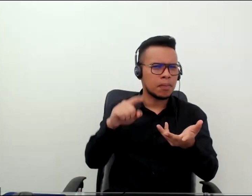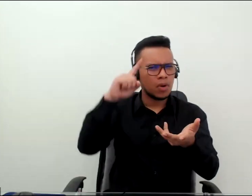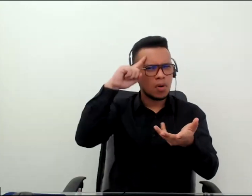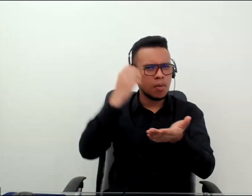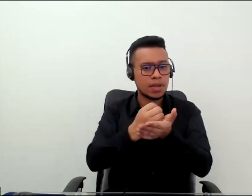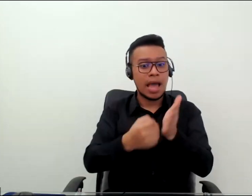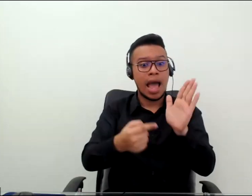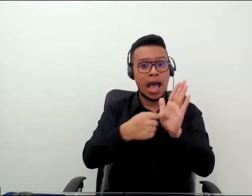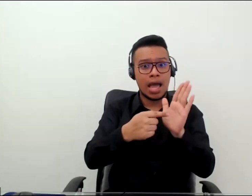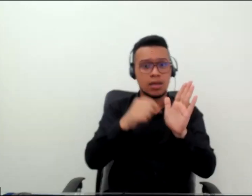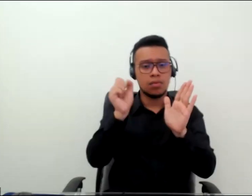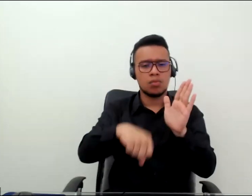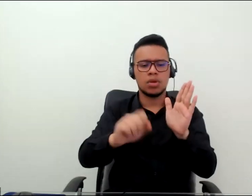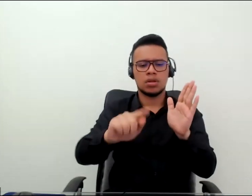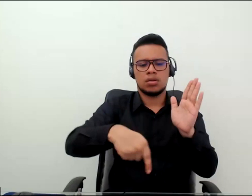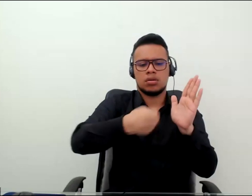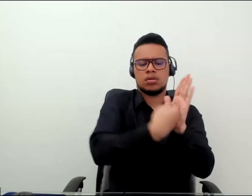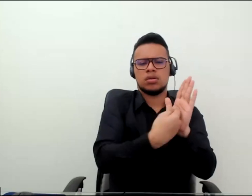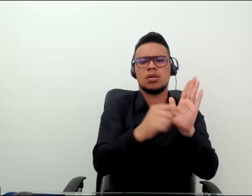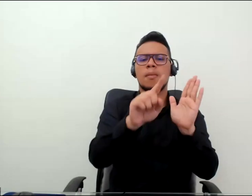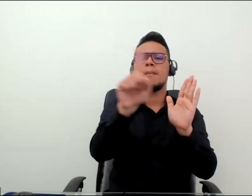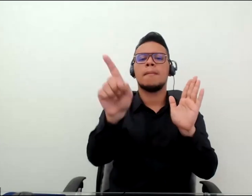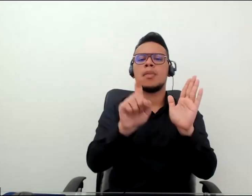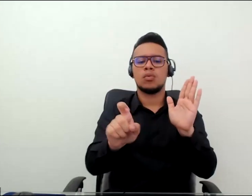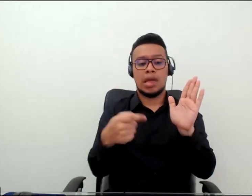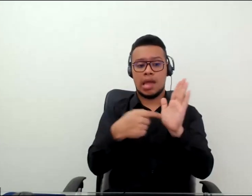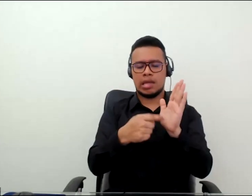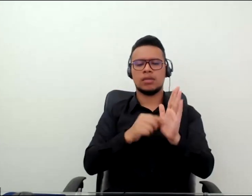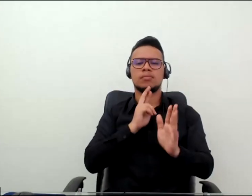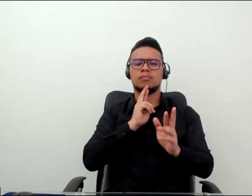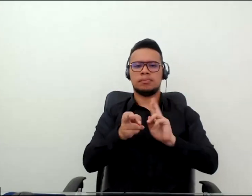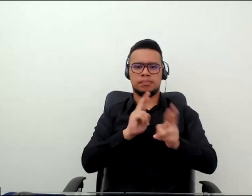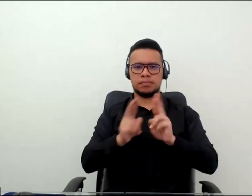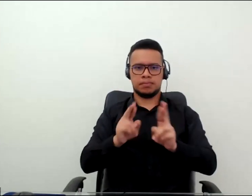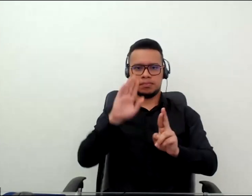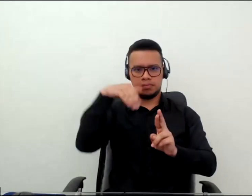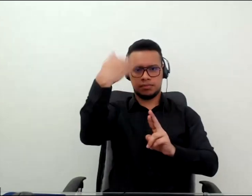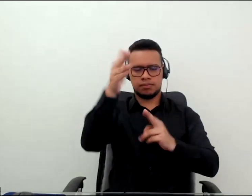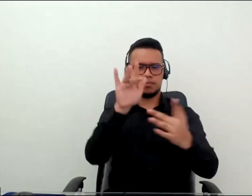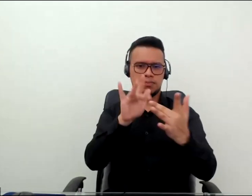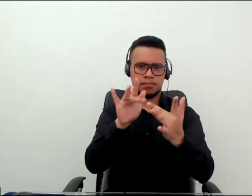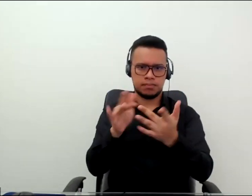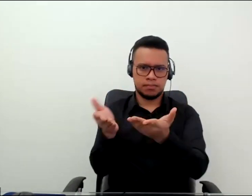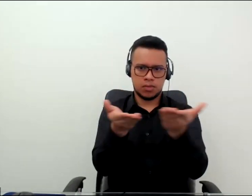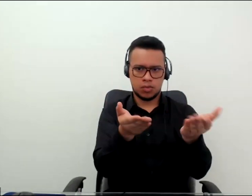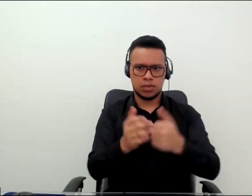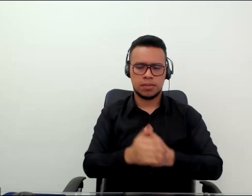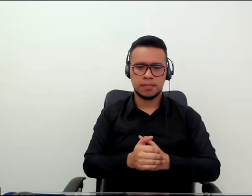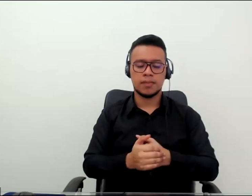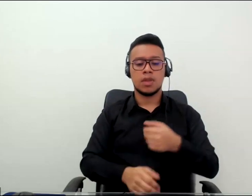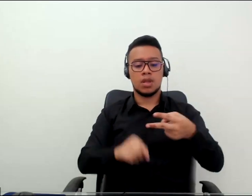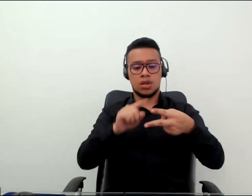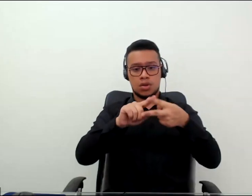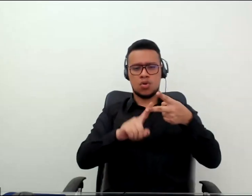donde pueden colocar sus inquietudes y allí vamos a dar respuesta nos comunicaremos con ustedes las dos preguntas y últimas